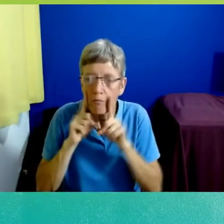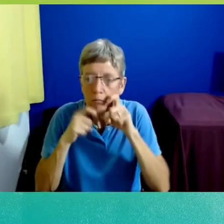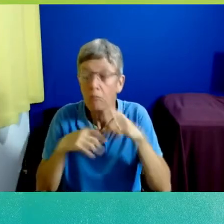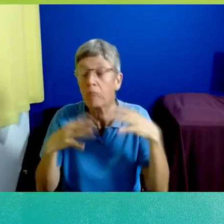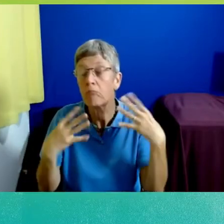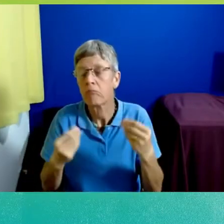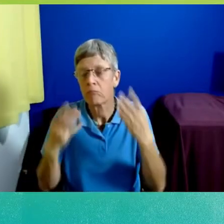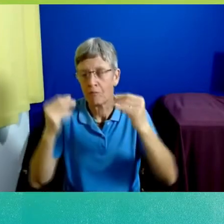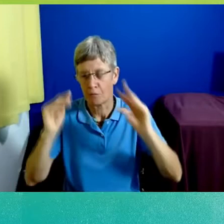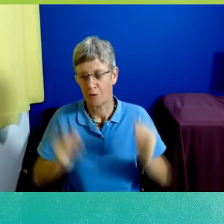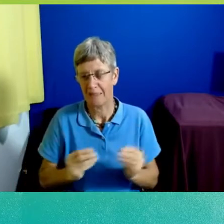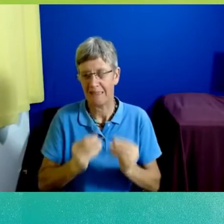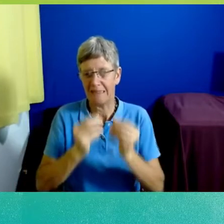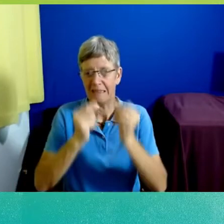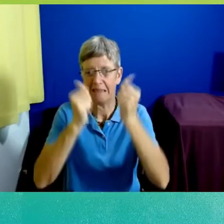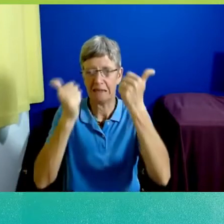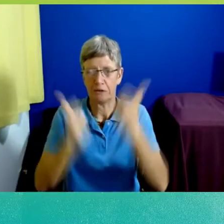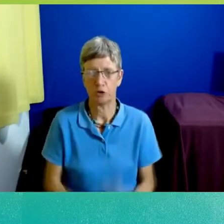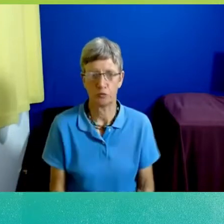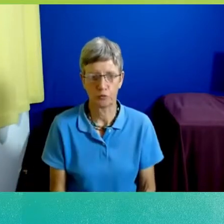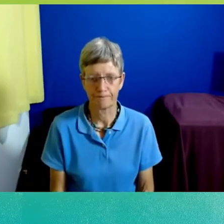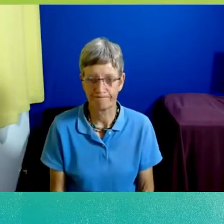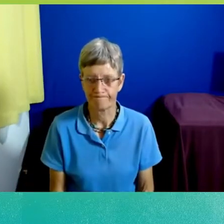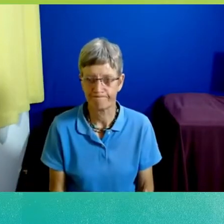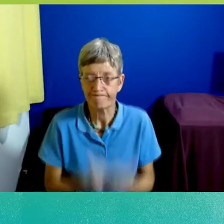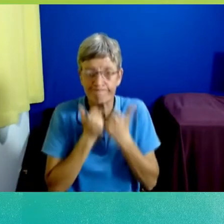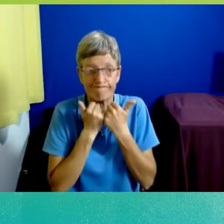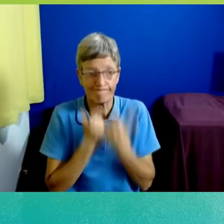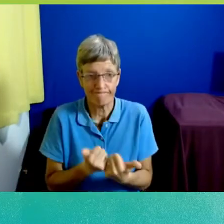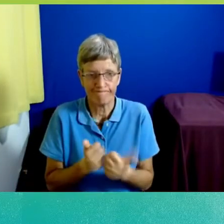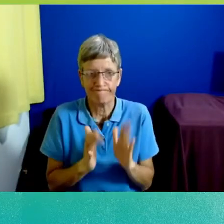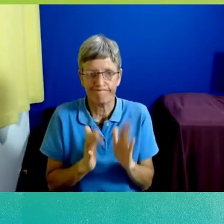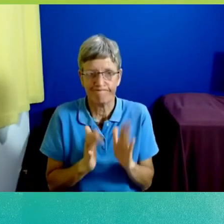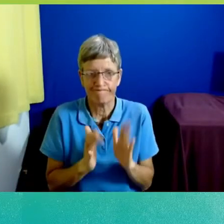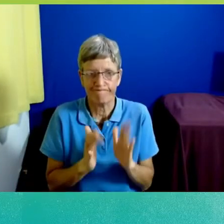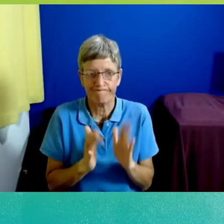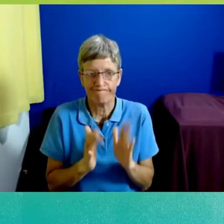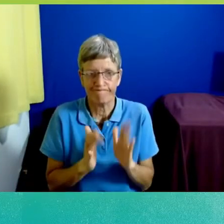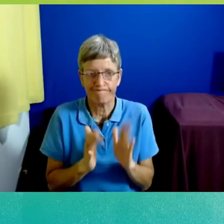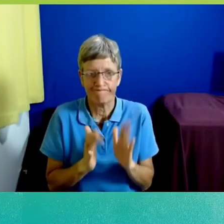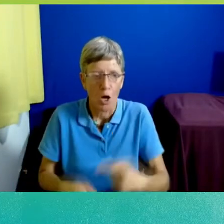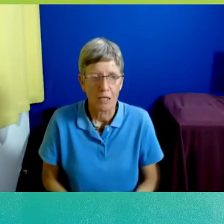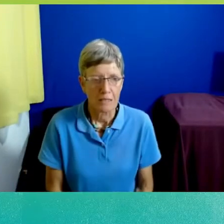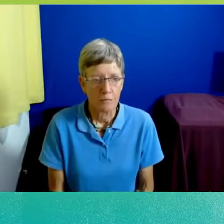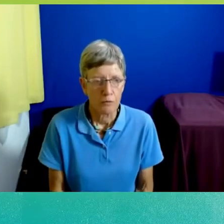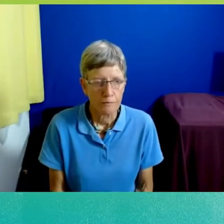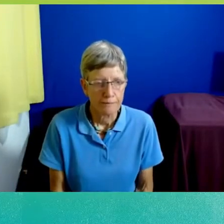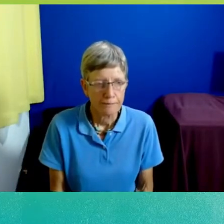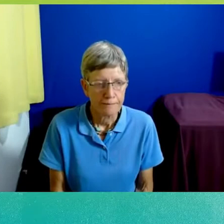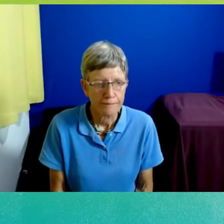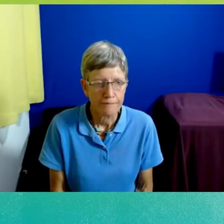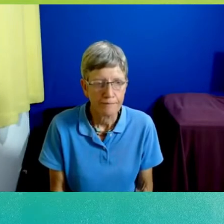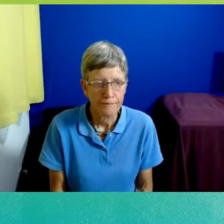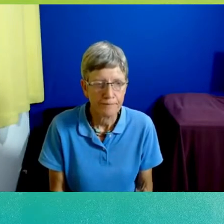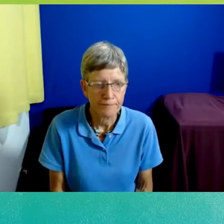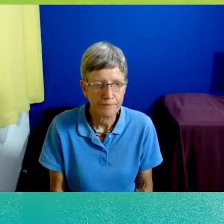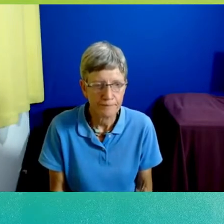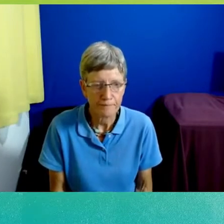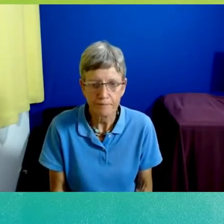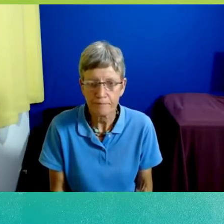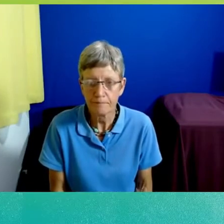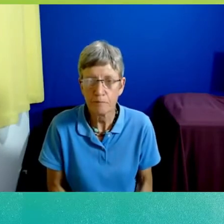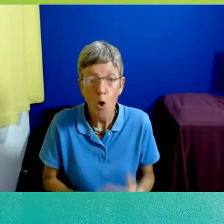seu corpo, com a expressão facial, a expressão corporal, tá? É muito detalhado, tá? Isso é muito importante.